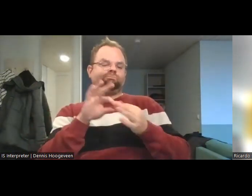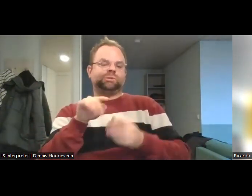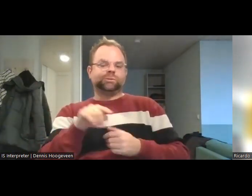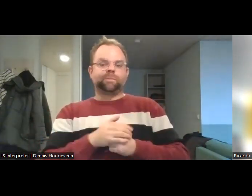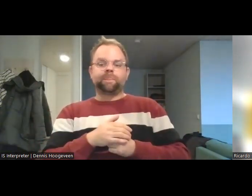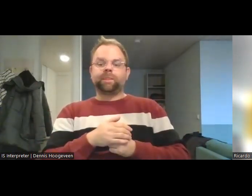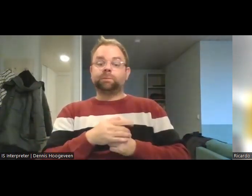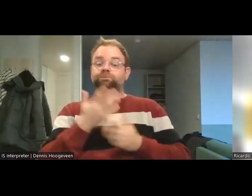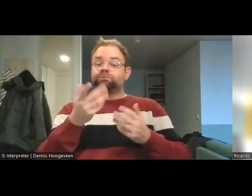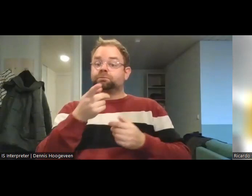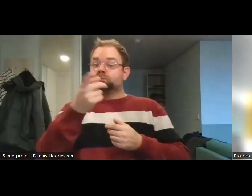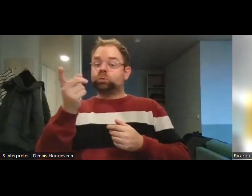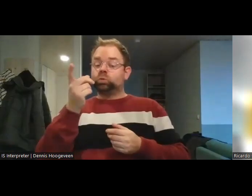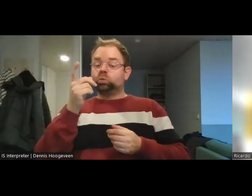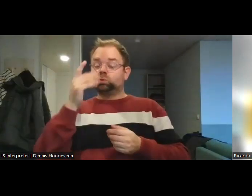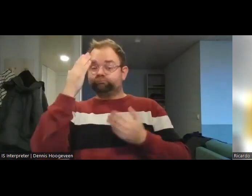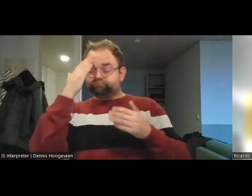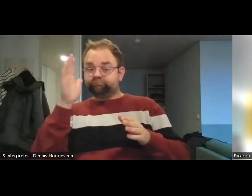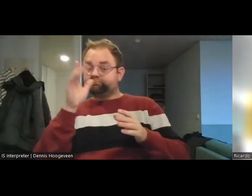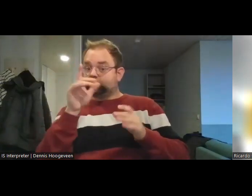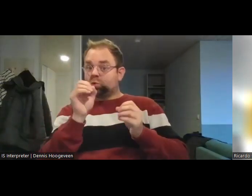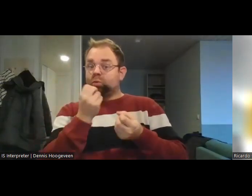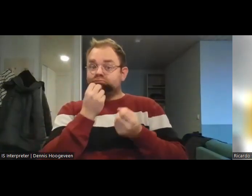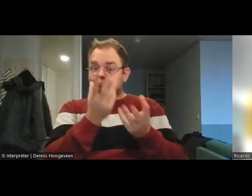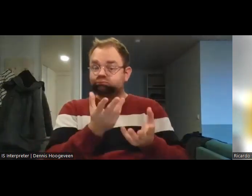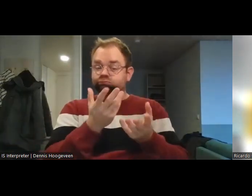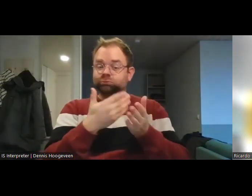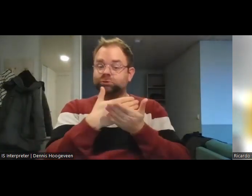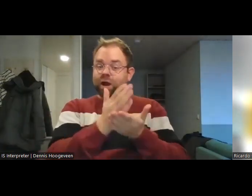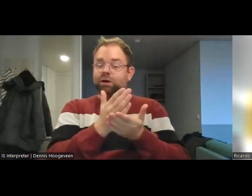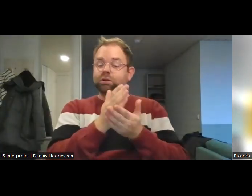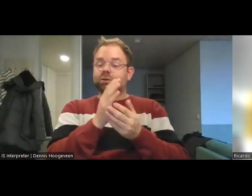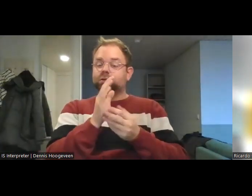l'année prochaine, nous allons faire une